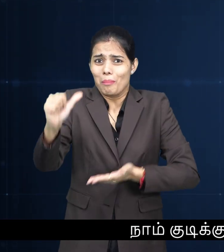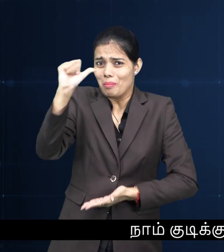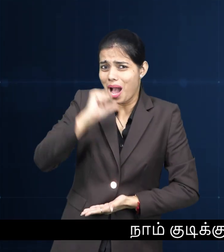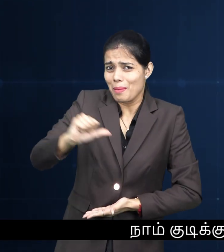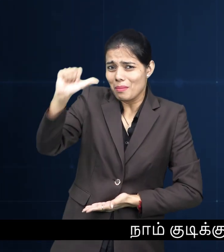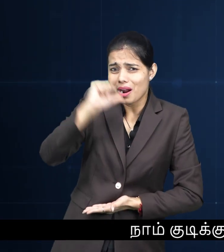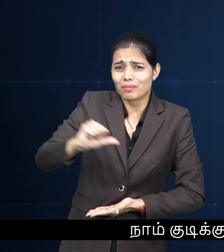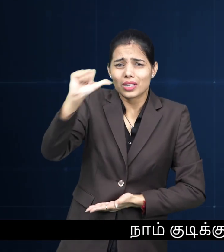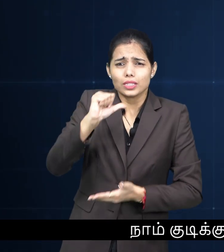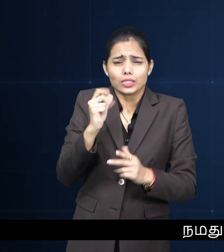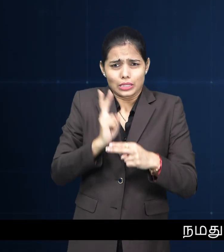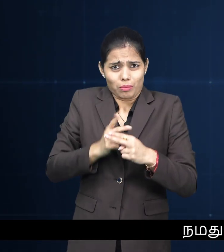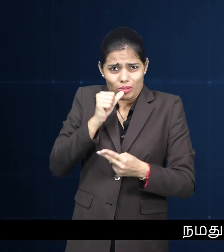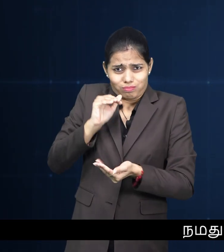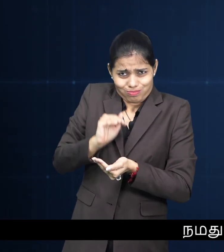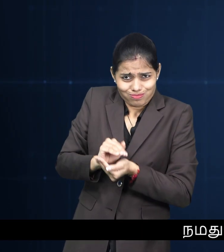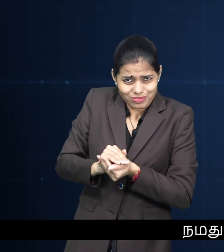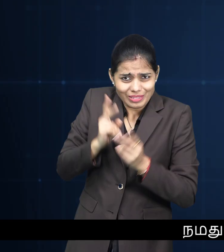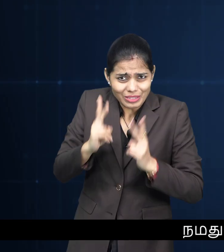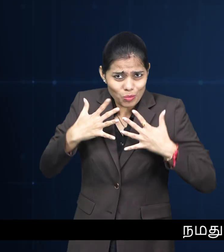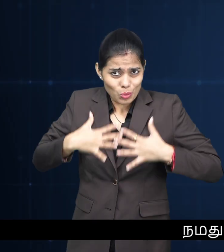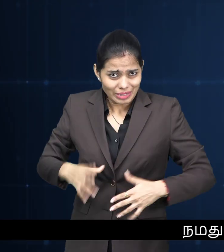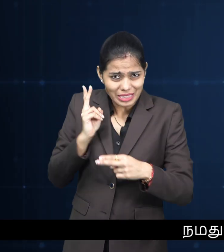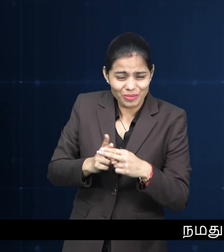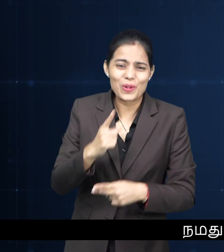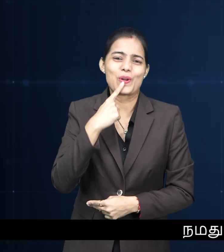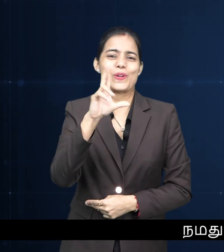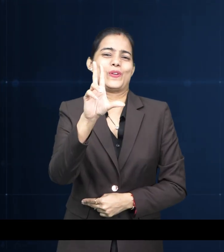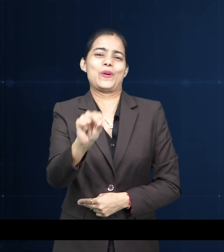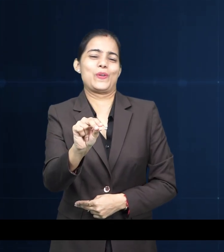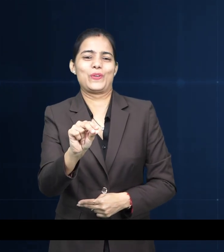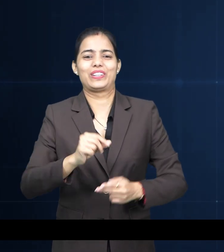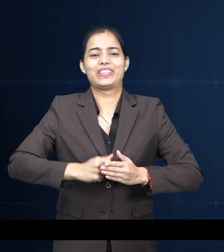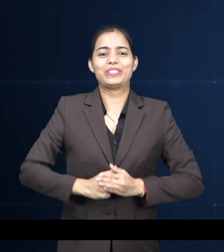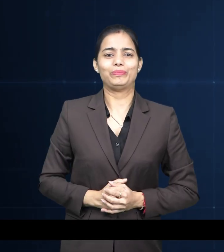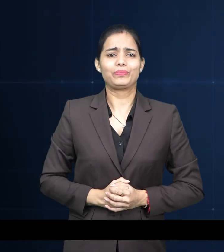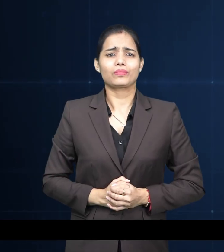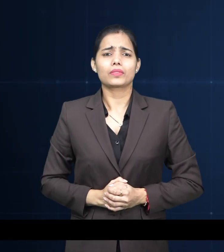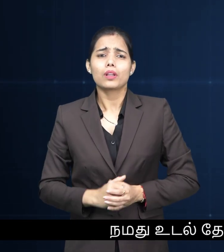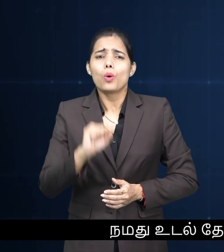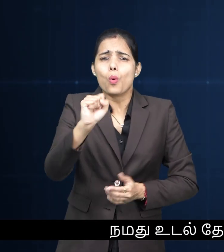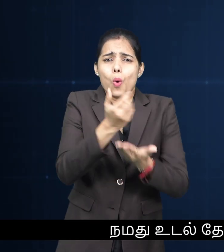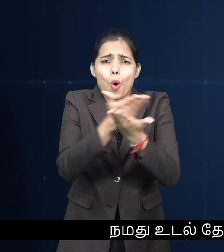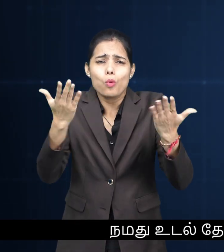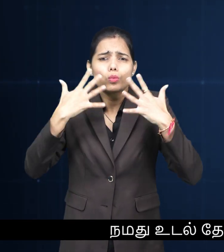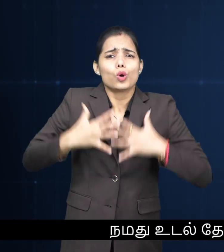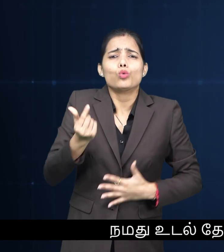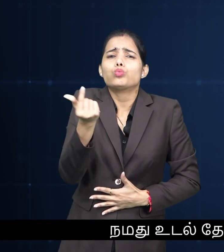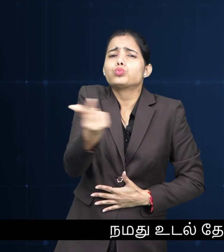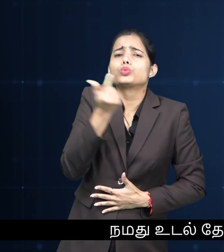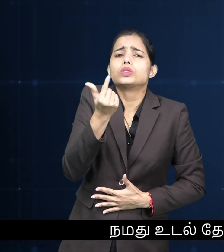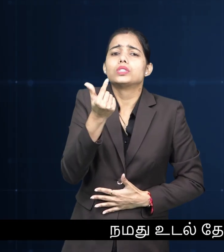நாம் குடிக்கும் அனைத்து தண்ணீரும் நமது உடலில் தங்குமா? இல்லை. நமது